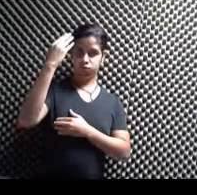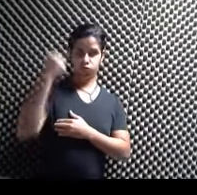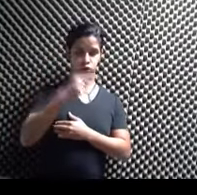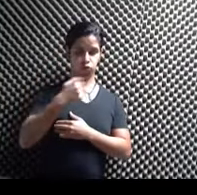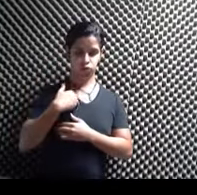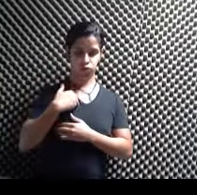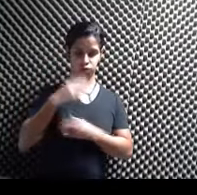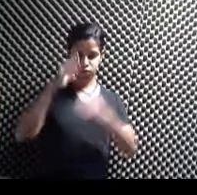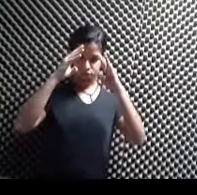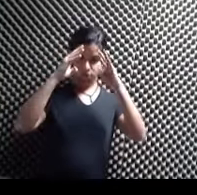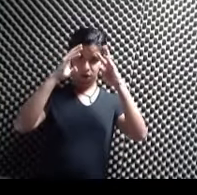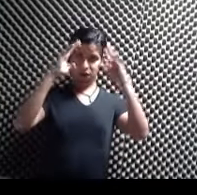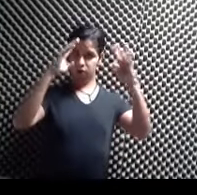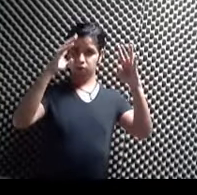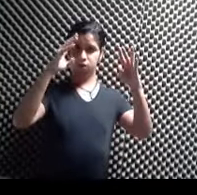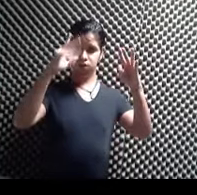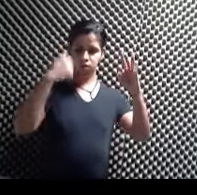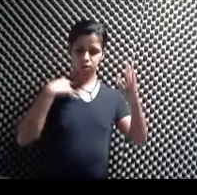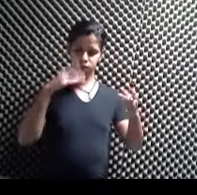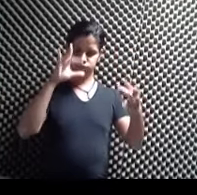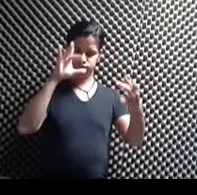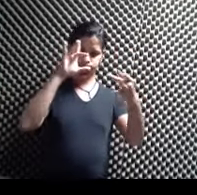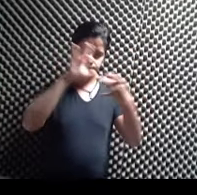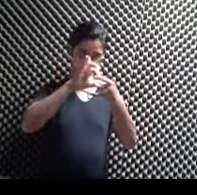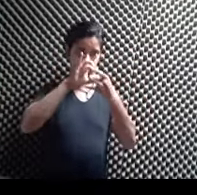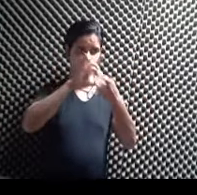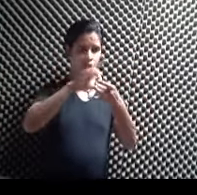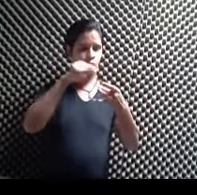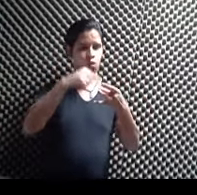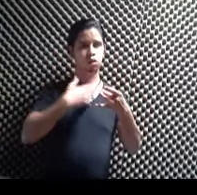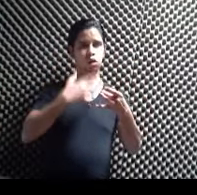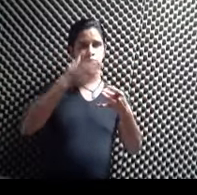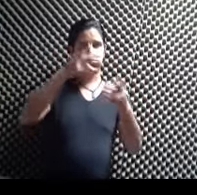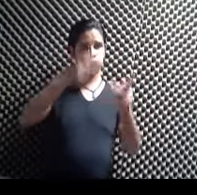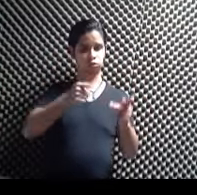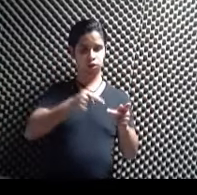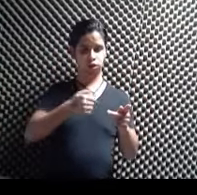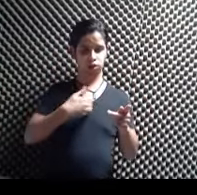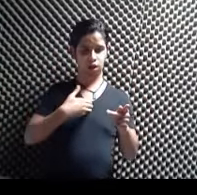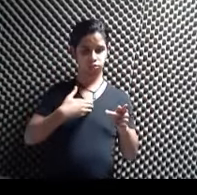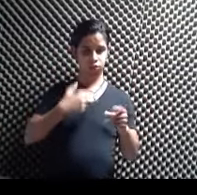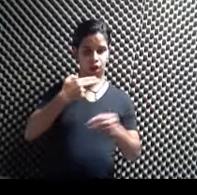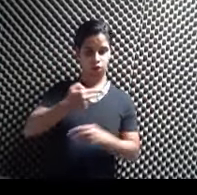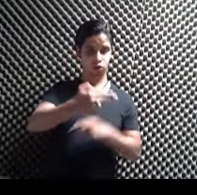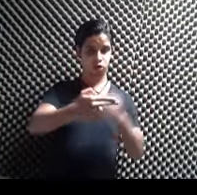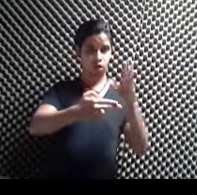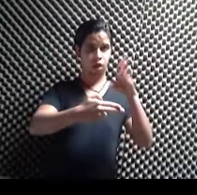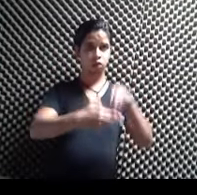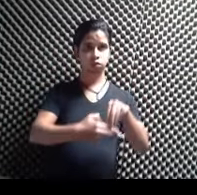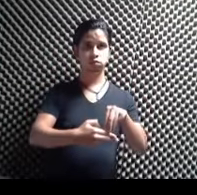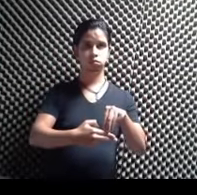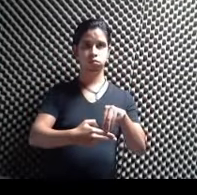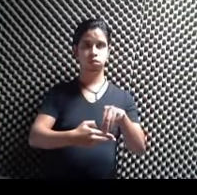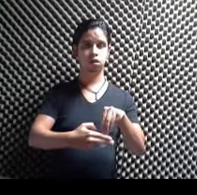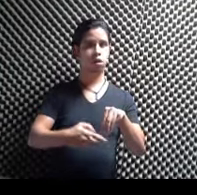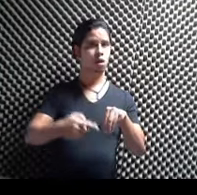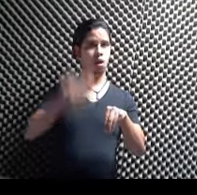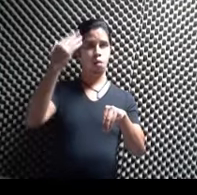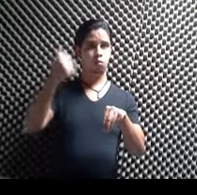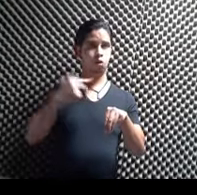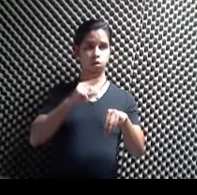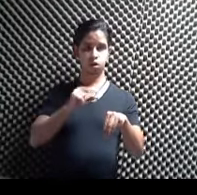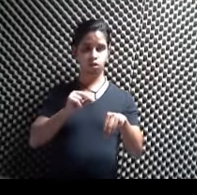tiene que estar circunscrita, ¿no? A una referencia histórica, porque si no cumple con unos